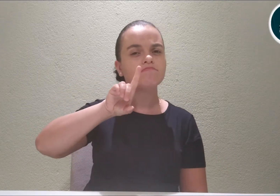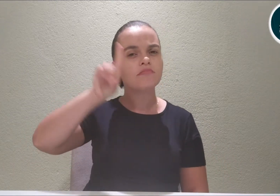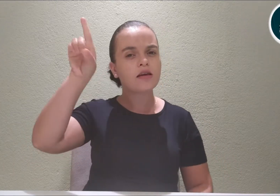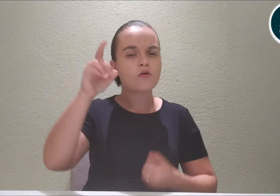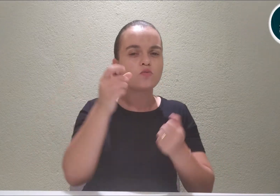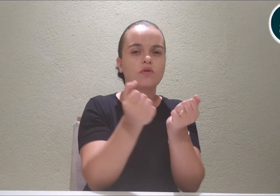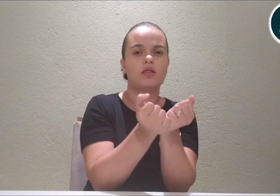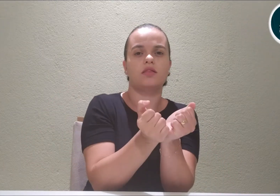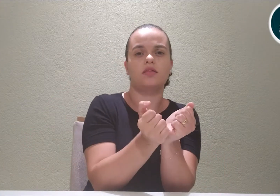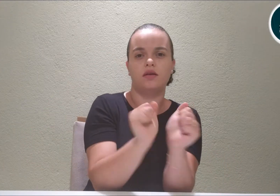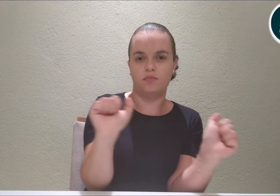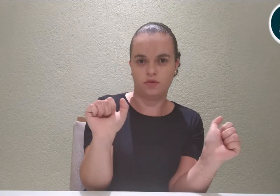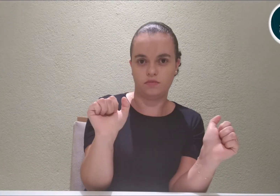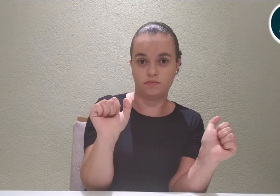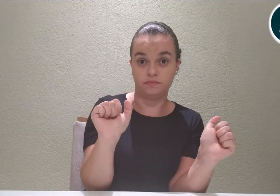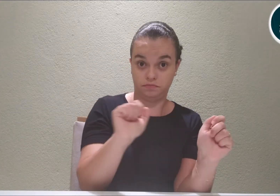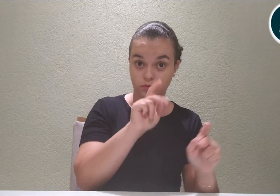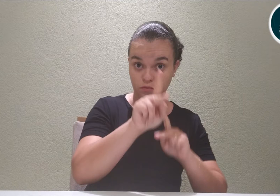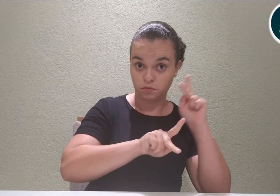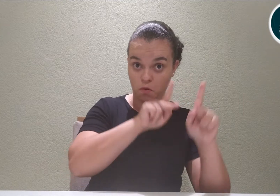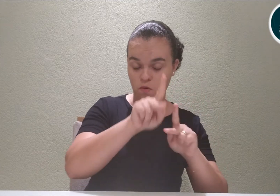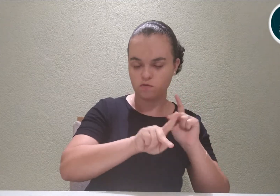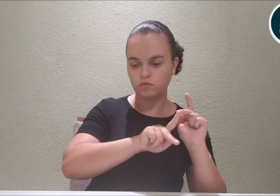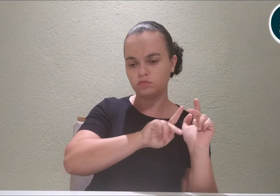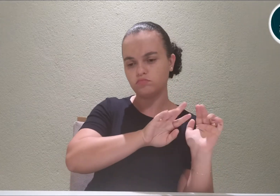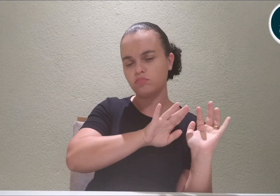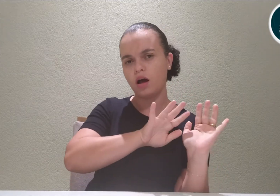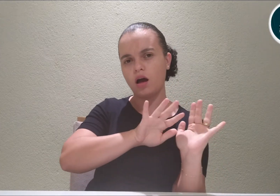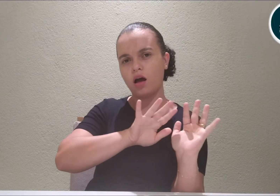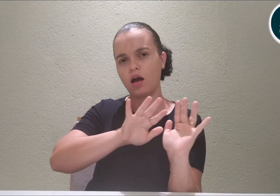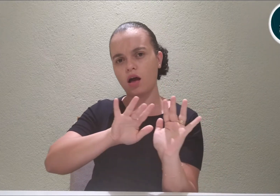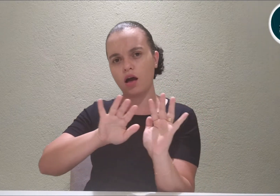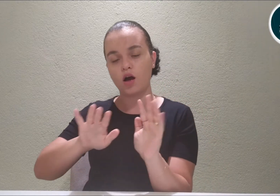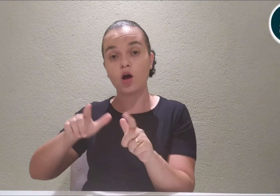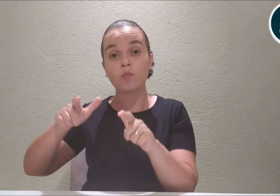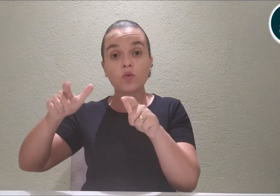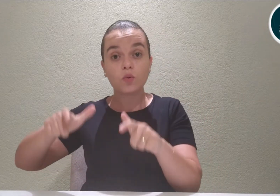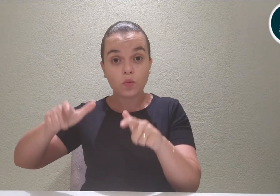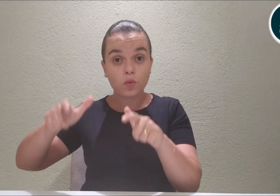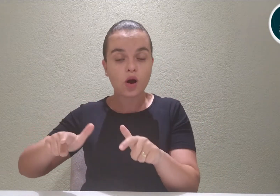foram libertos pelo Senhor do Egito.